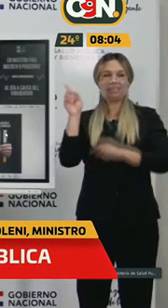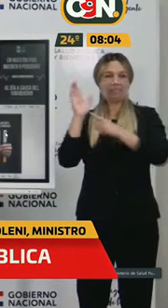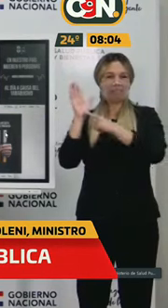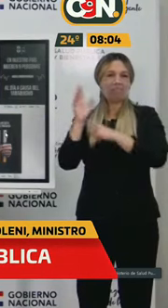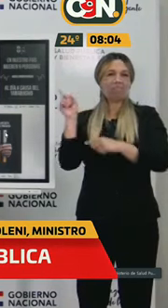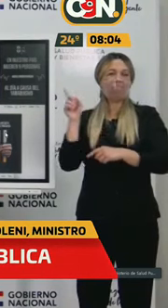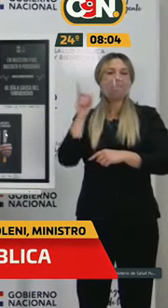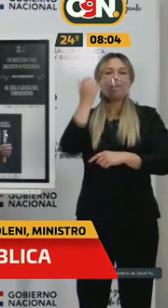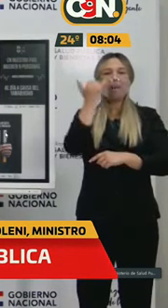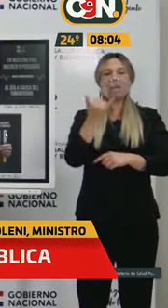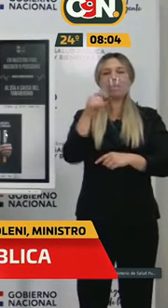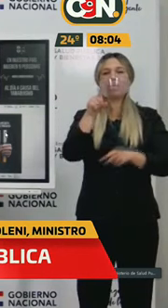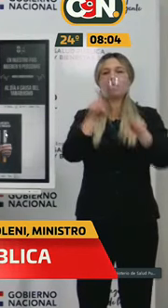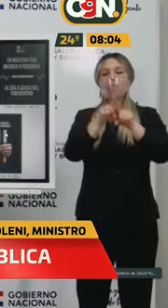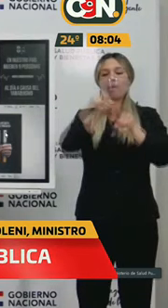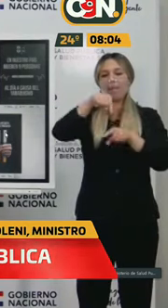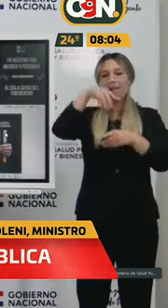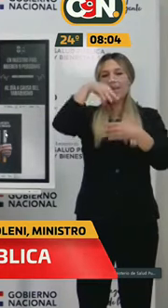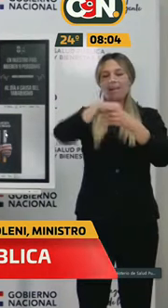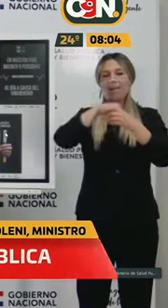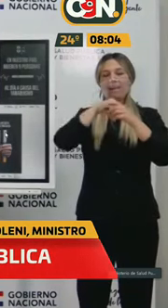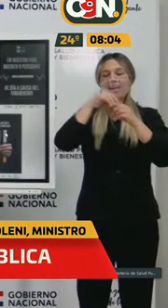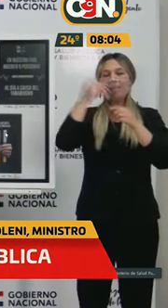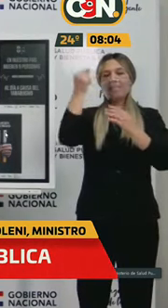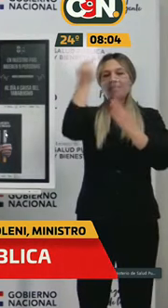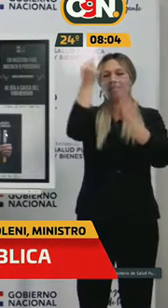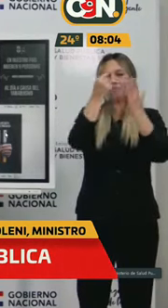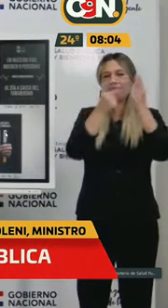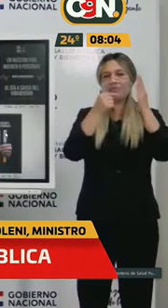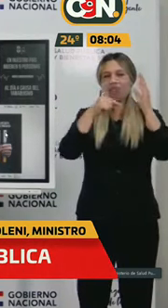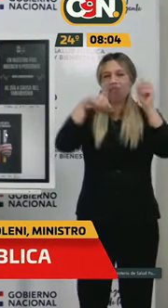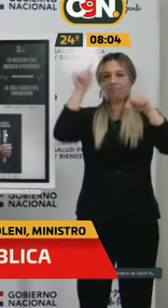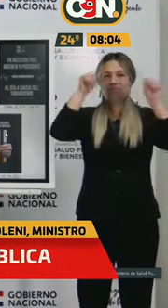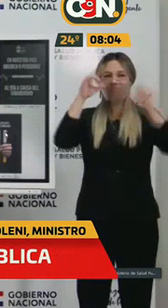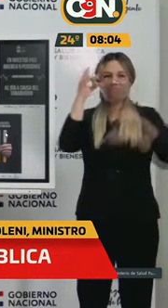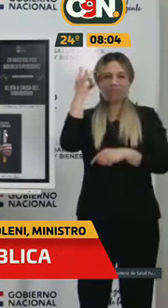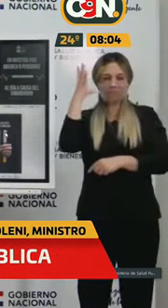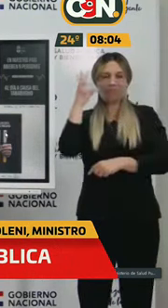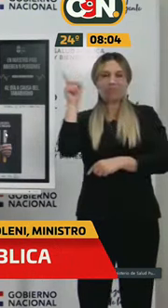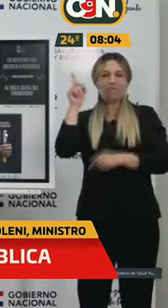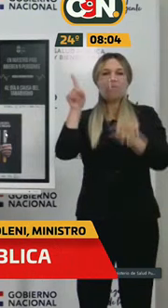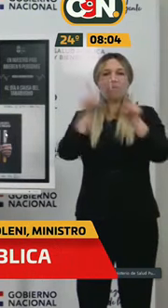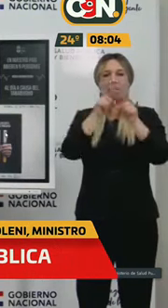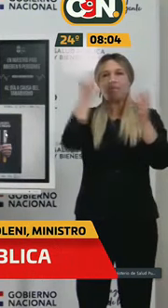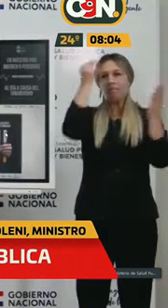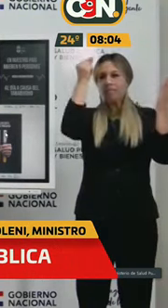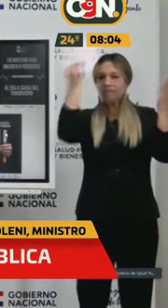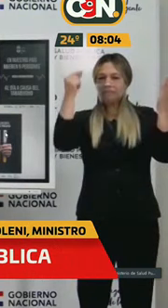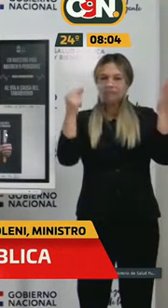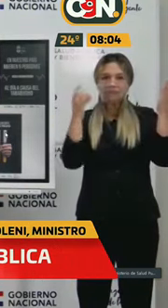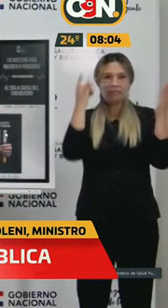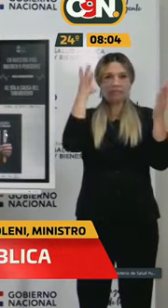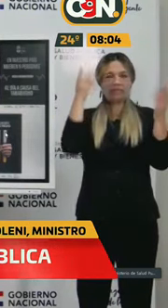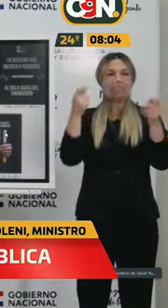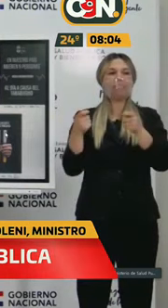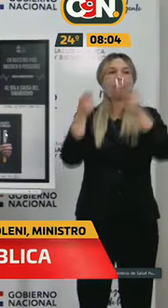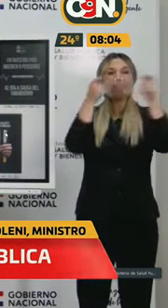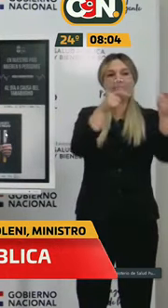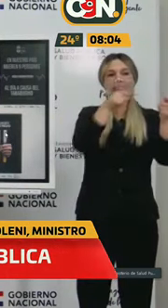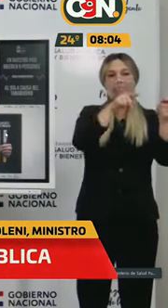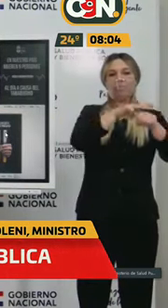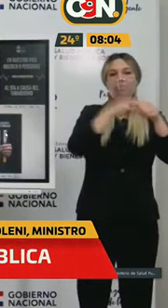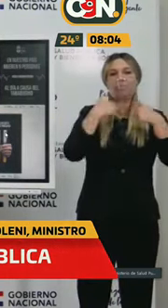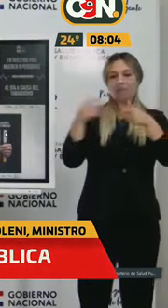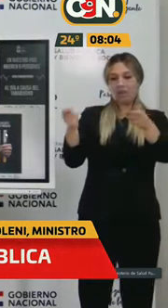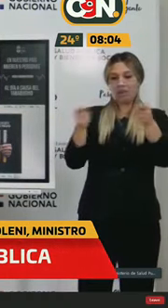los artistas del Instituto de Bellas Artes que nos regalan su ingenio y su talento para poder expresar de alguna manera